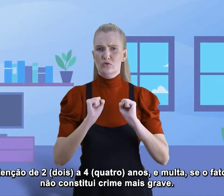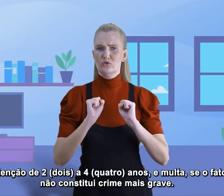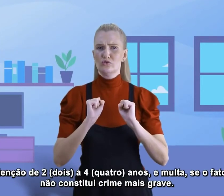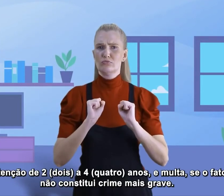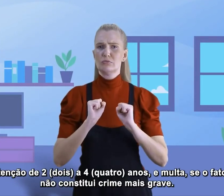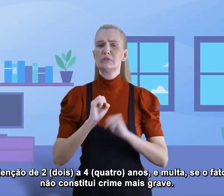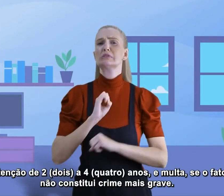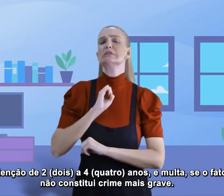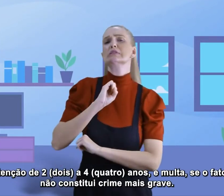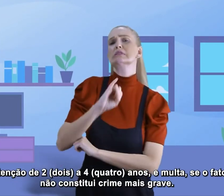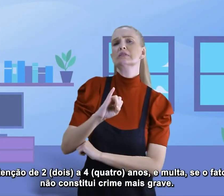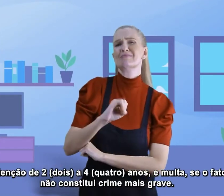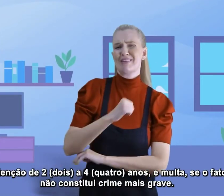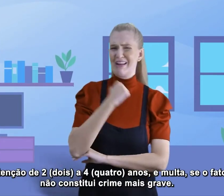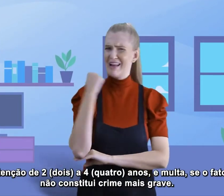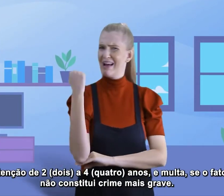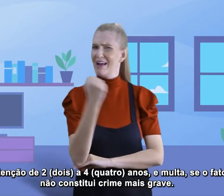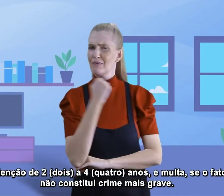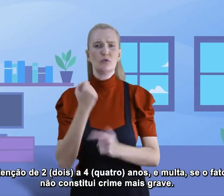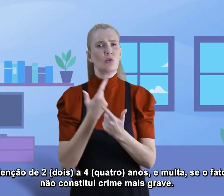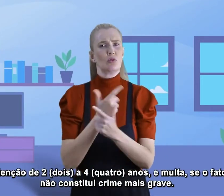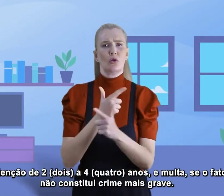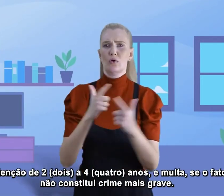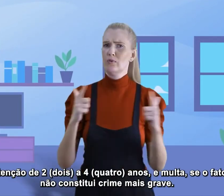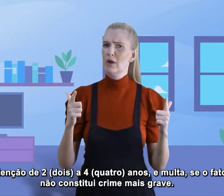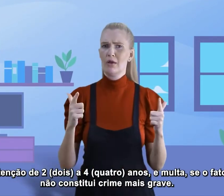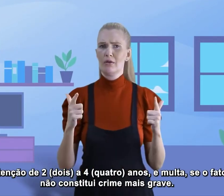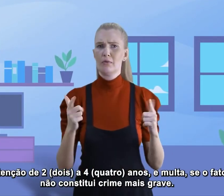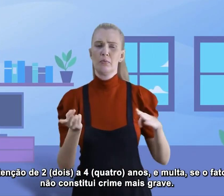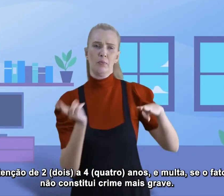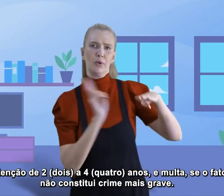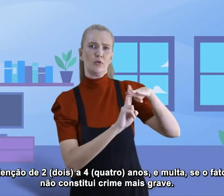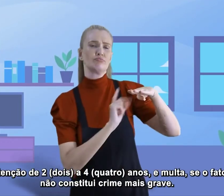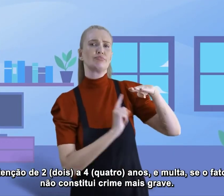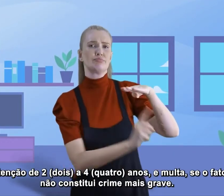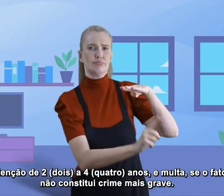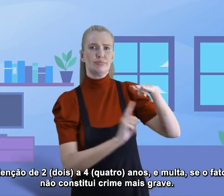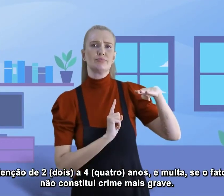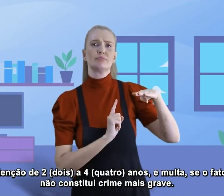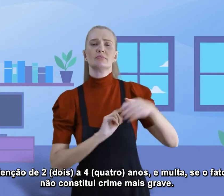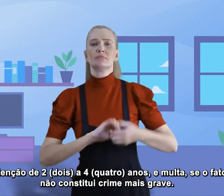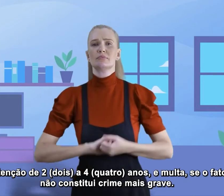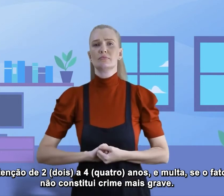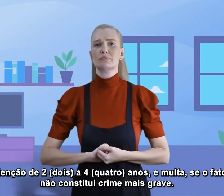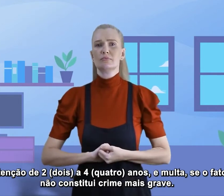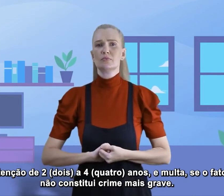detenção de 2 a 4 anos e multa, se o fato não constituir crime mais